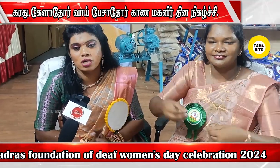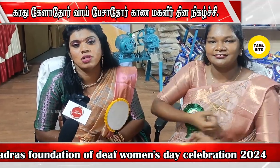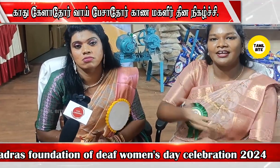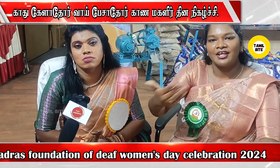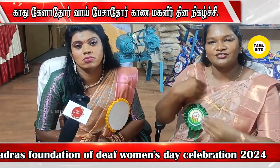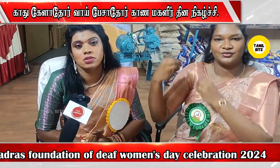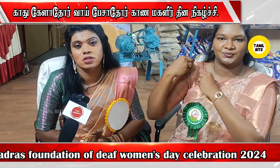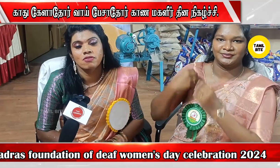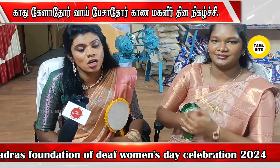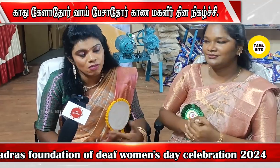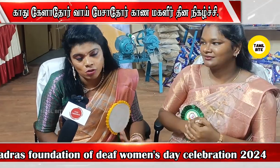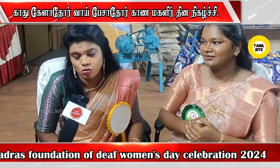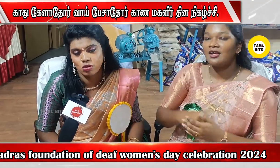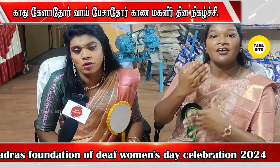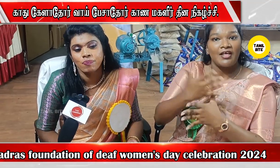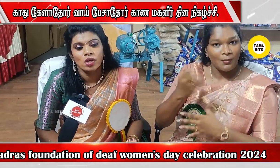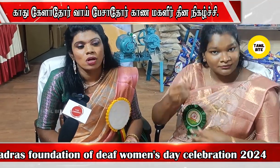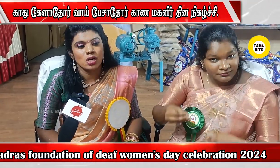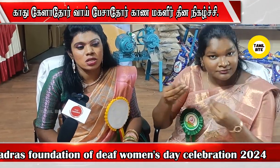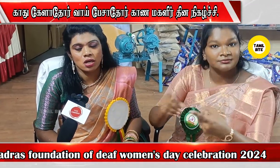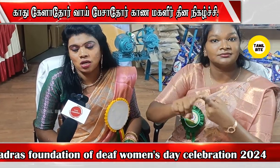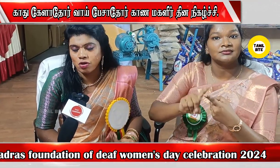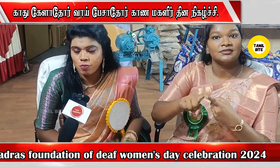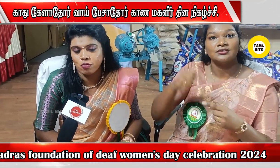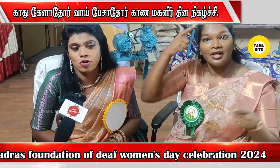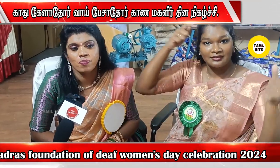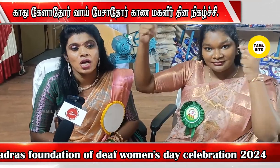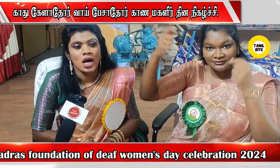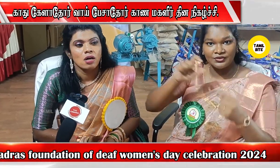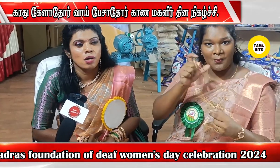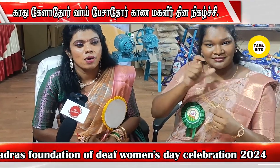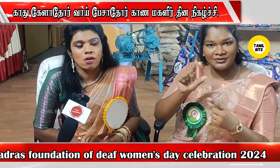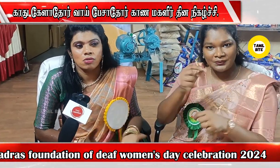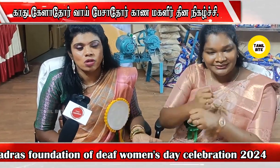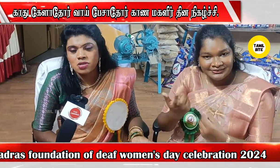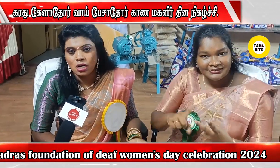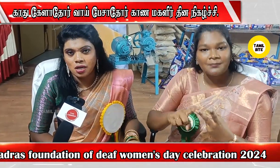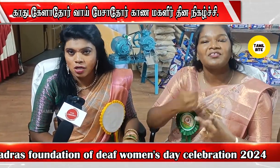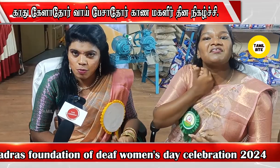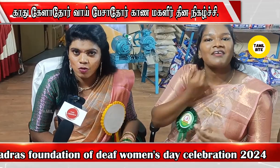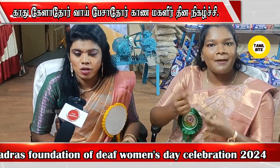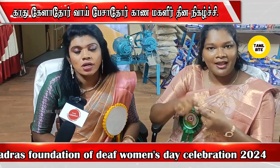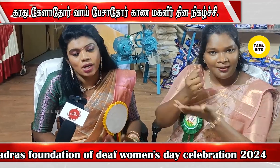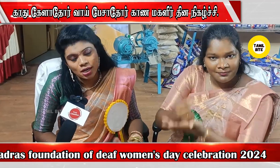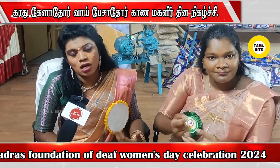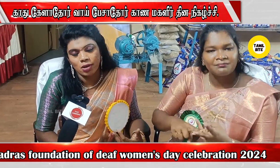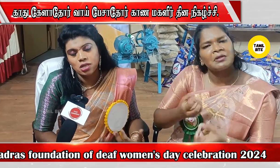kadang, bela bang kurus, patang kerja beri pun orang. Garam sila na help punya, nariya kadang mereka